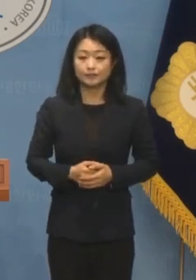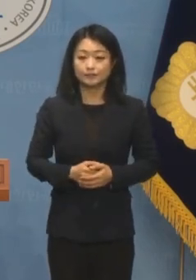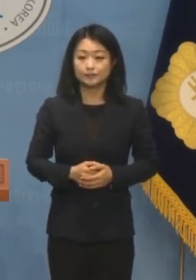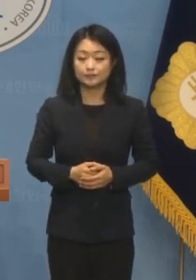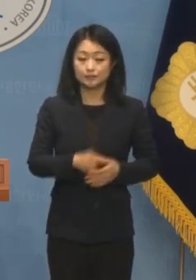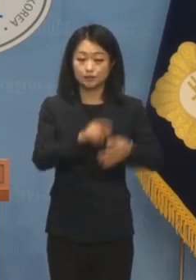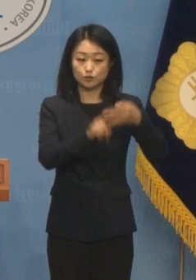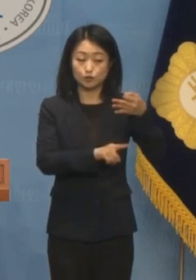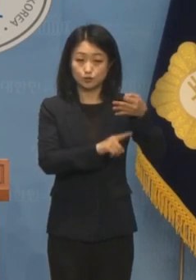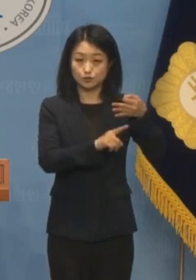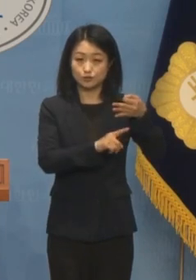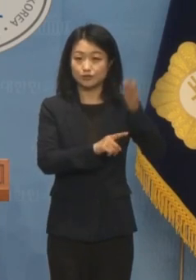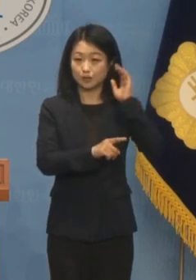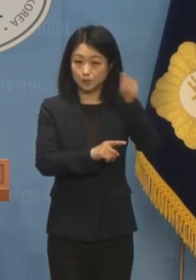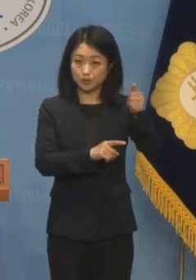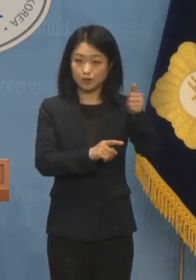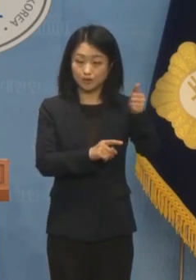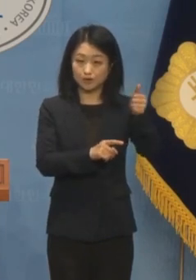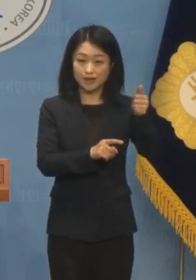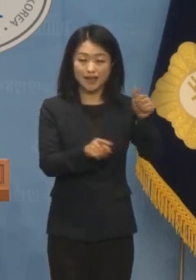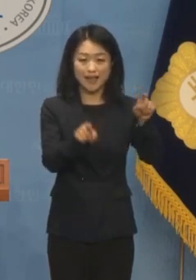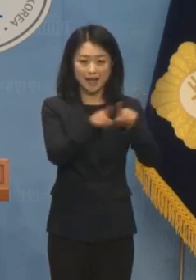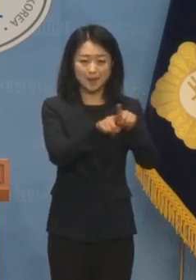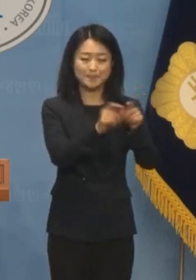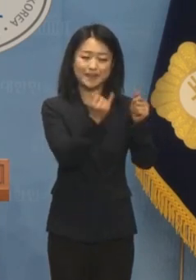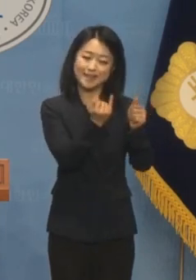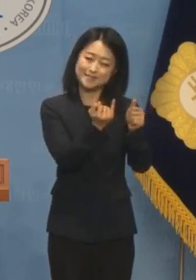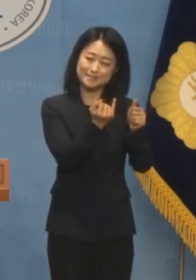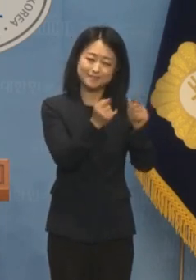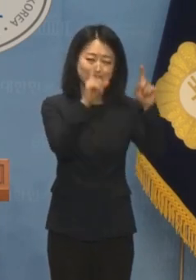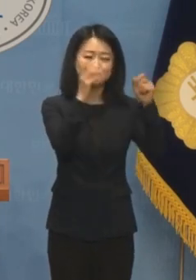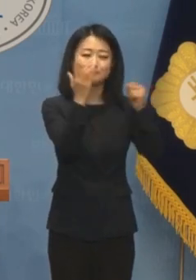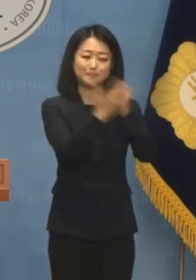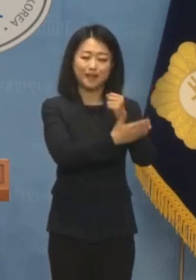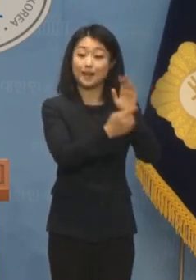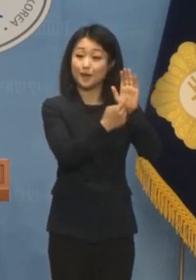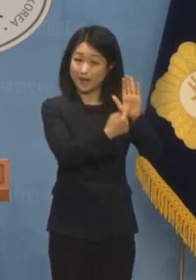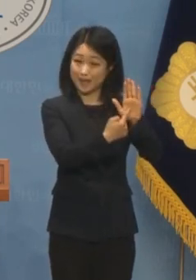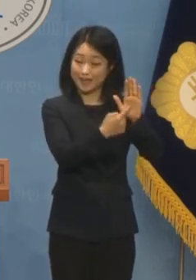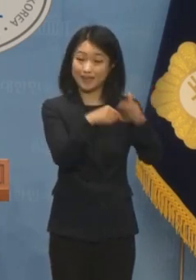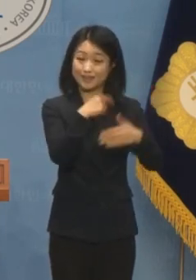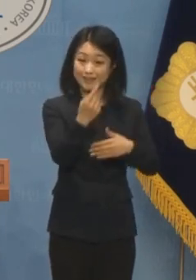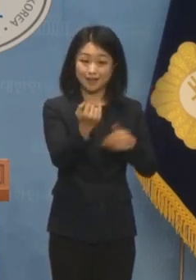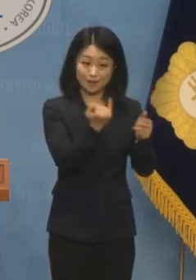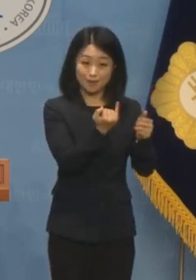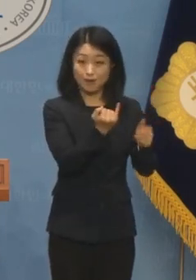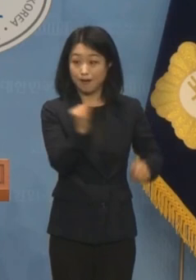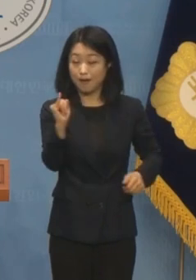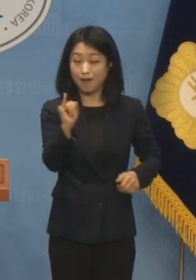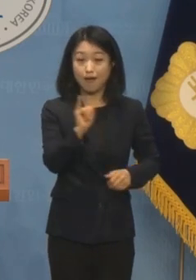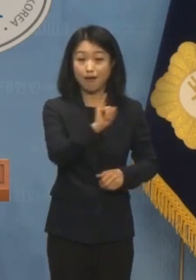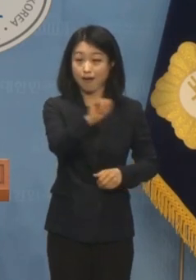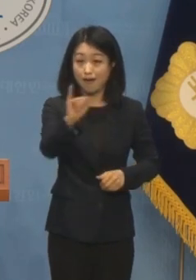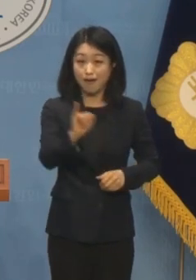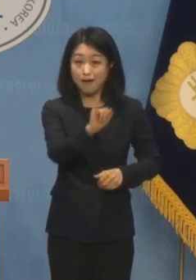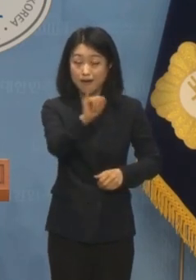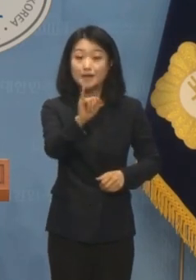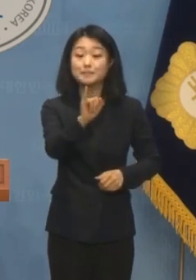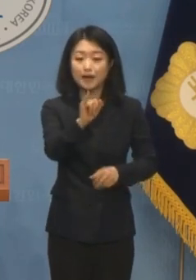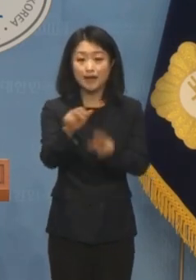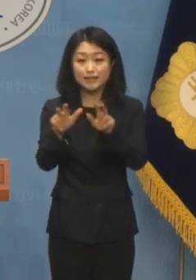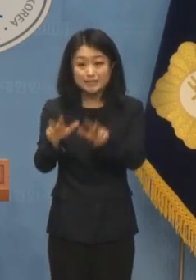처음에는 윤석열 대통령과 함께하는 사진을 공개했고 그 뒤에는 단독 행보를 보여주더니